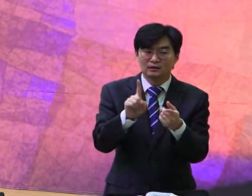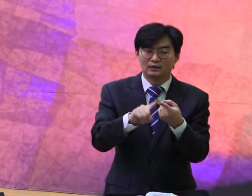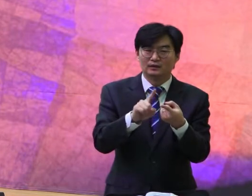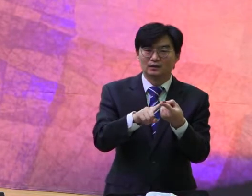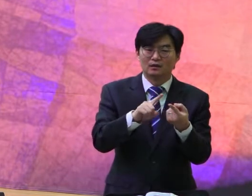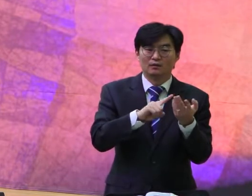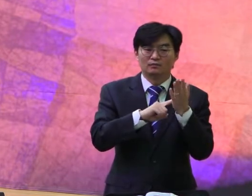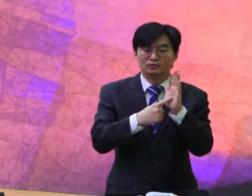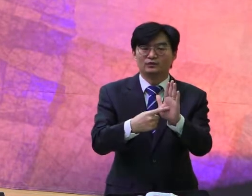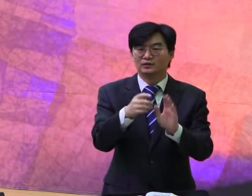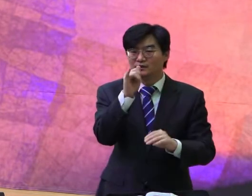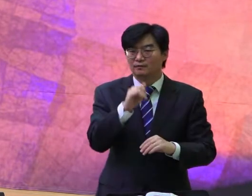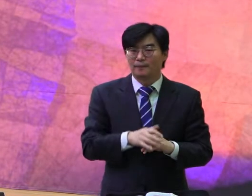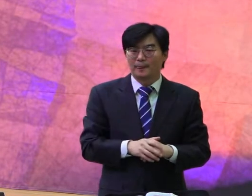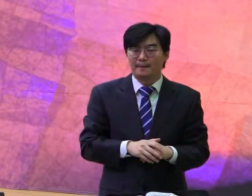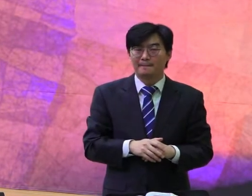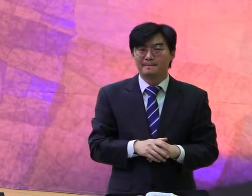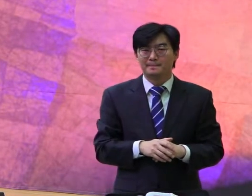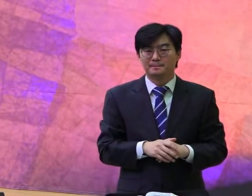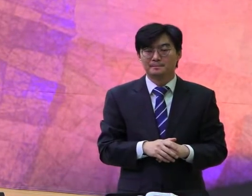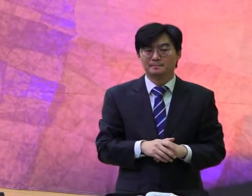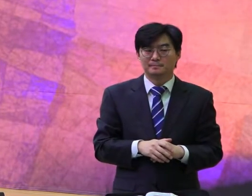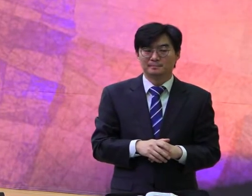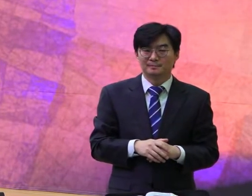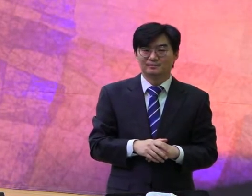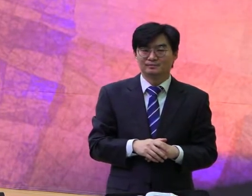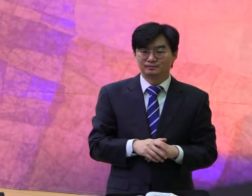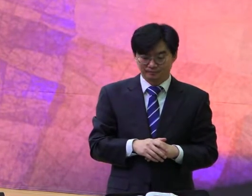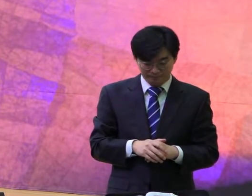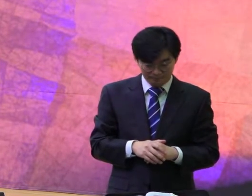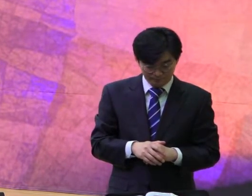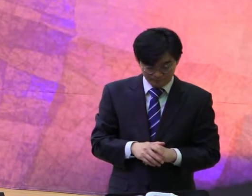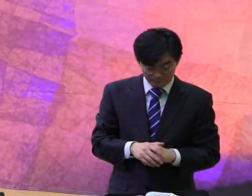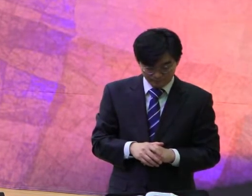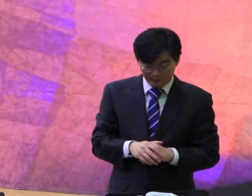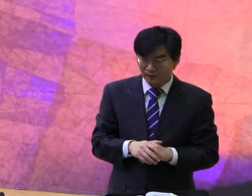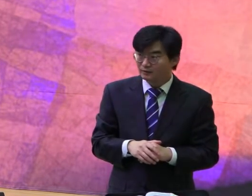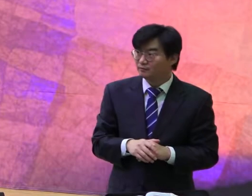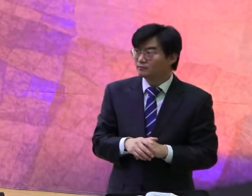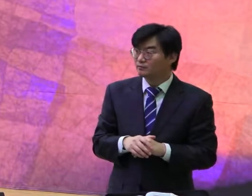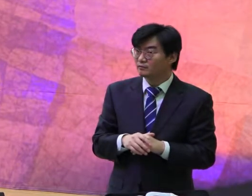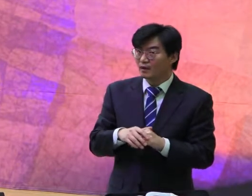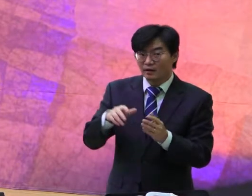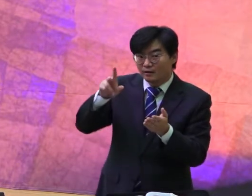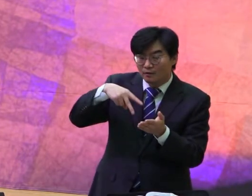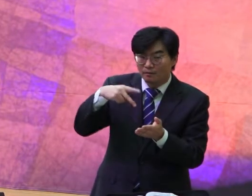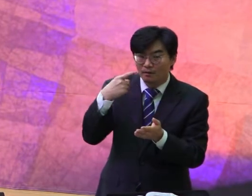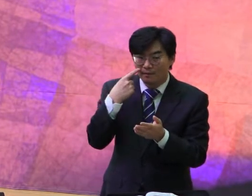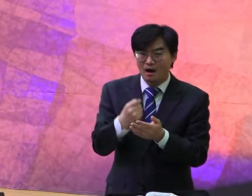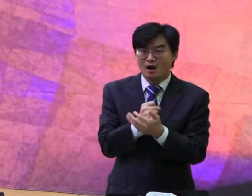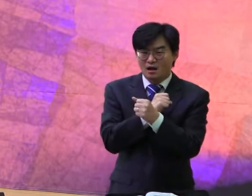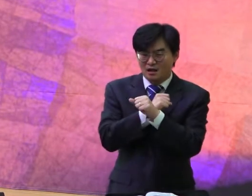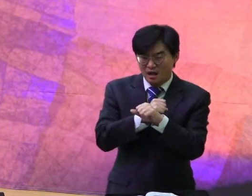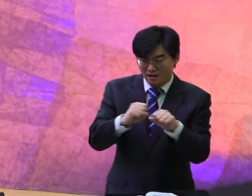이사야 35장 1절과 2절은 이렇게 써 있습니다. 제가 한번 읽어보겠습니다. 광야와 메마른 땅이